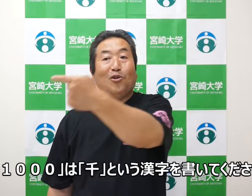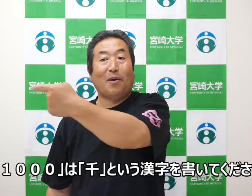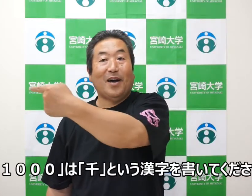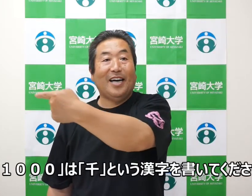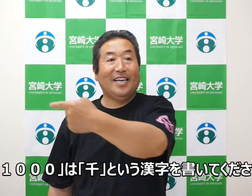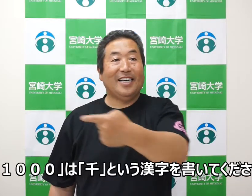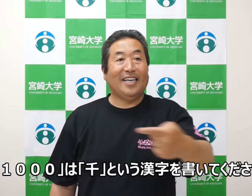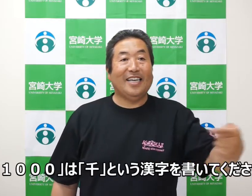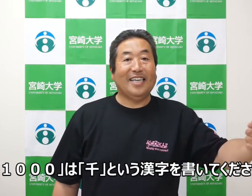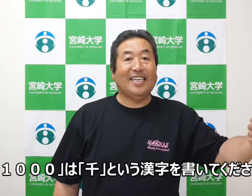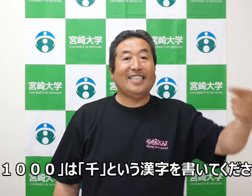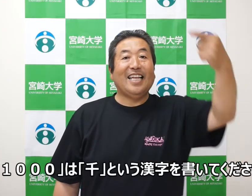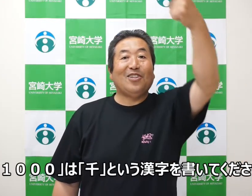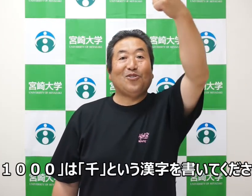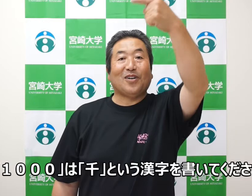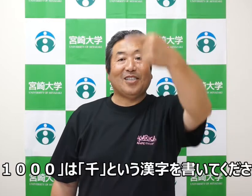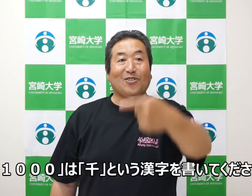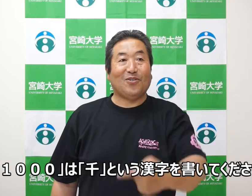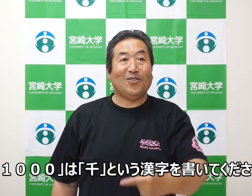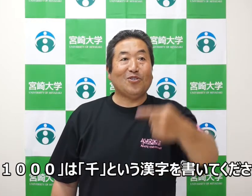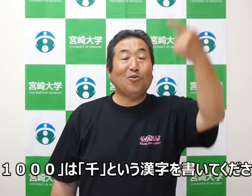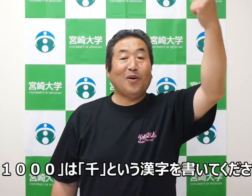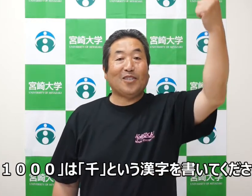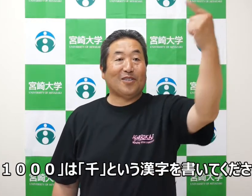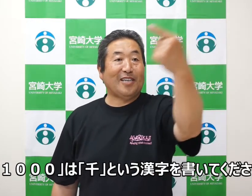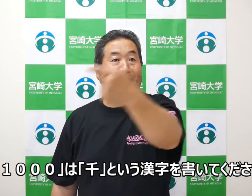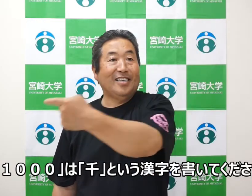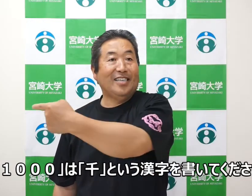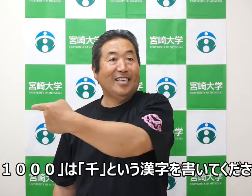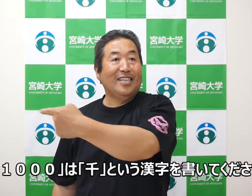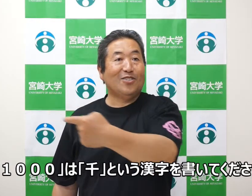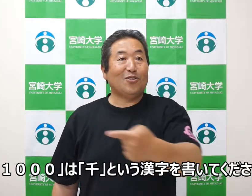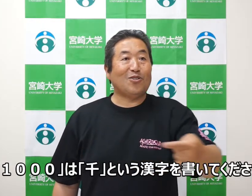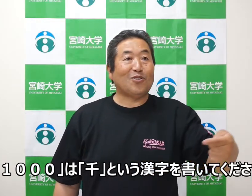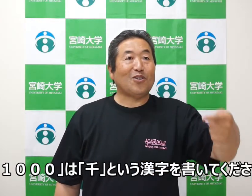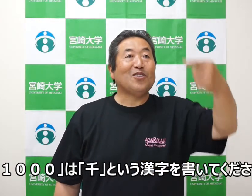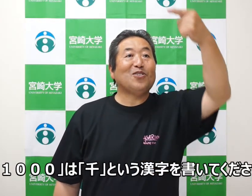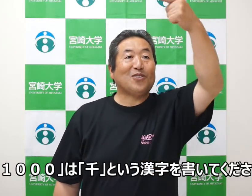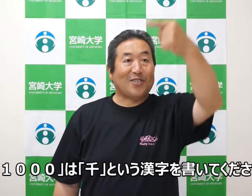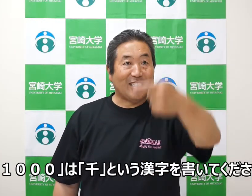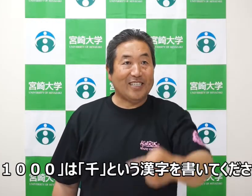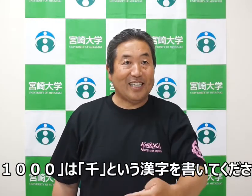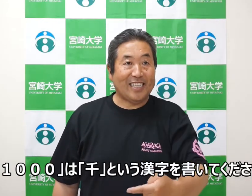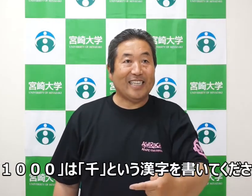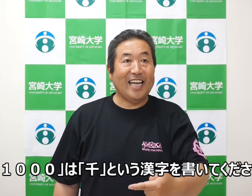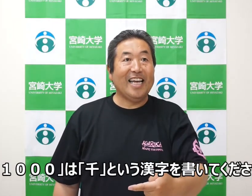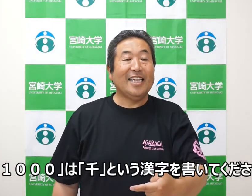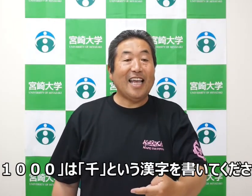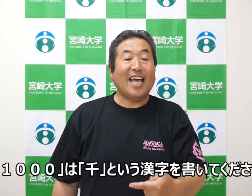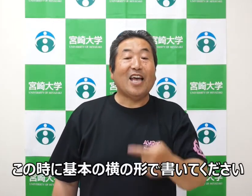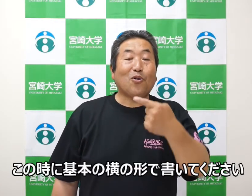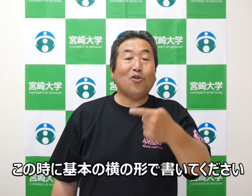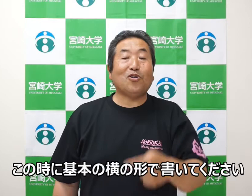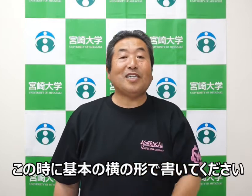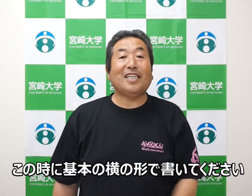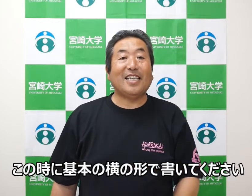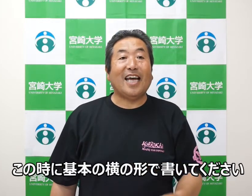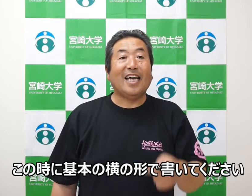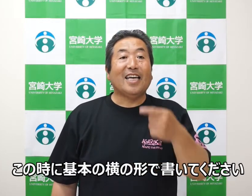ま線という漢字をそのまま書いてください。そうそうそうそう、そうです、そうです、線ですね。で、この時にですね、基